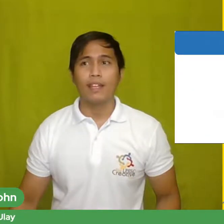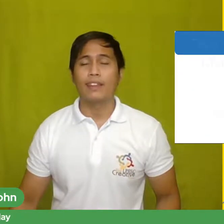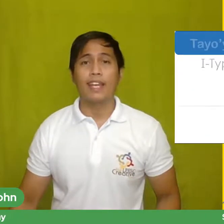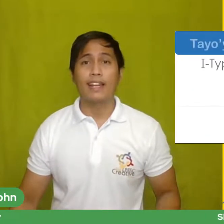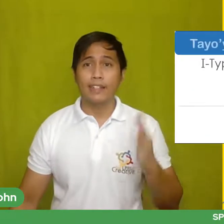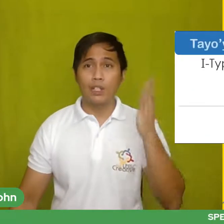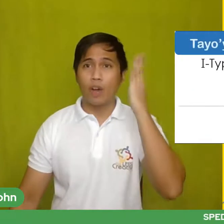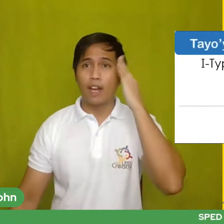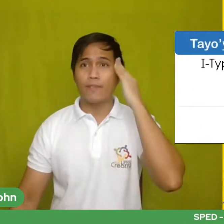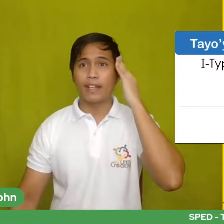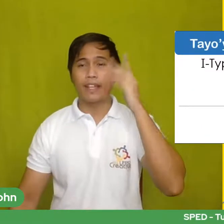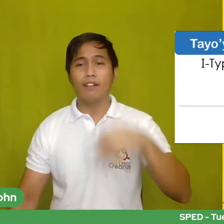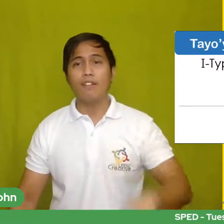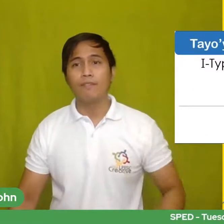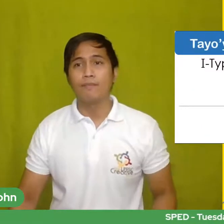Yan, tingnan natin kung alam natin, no?